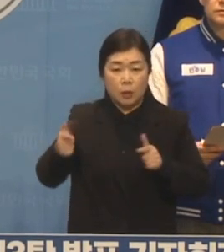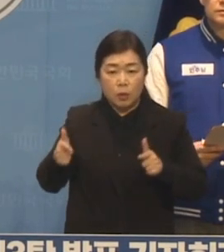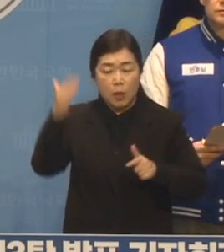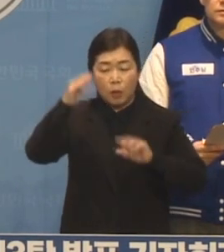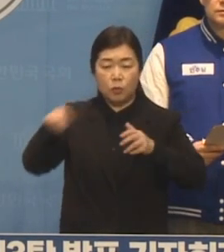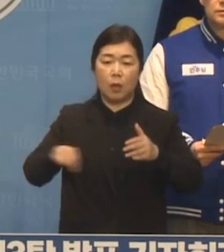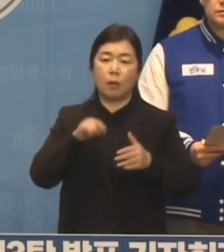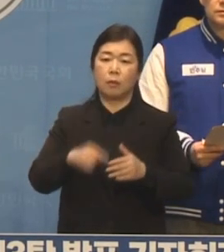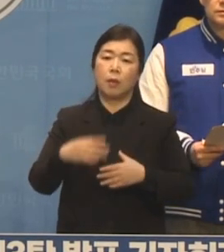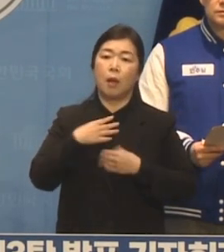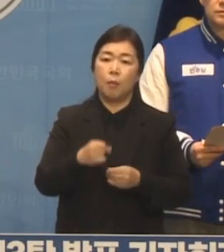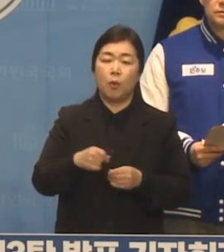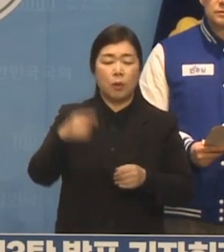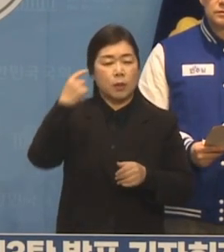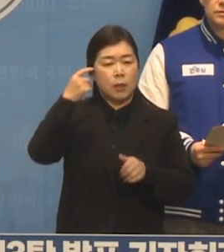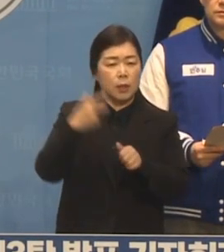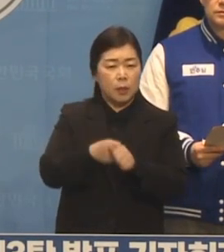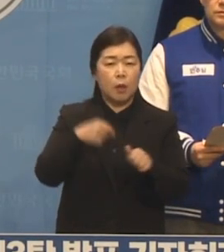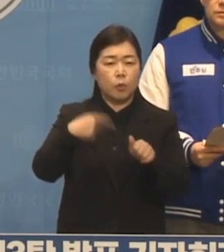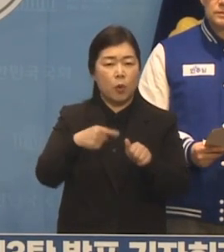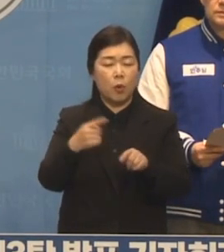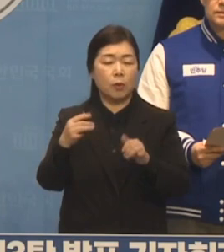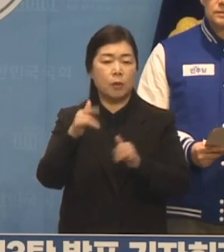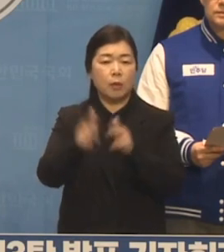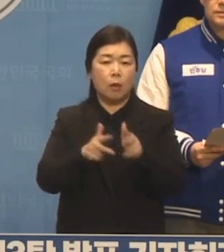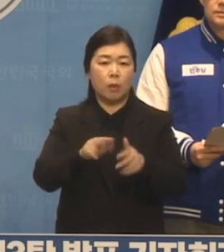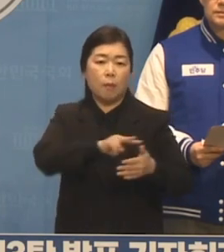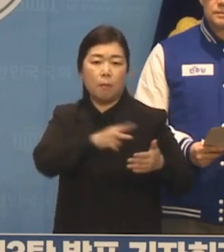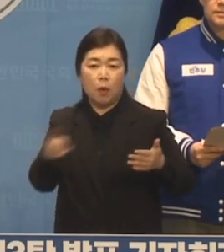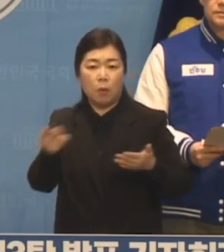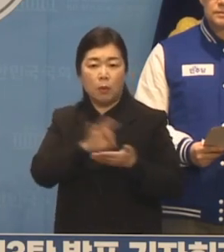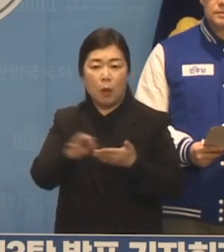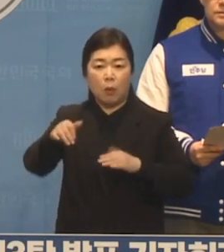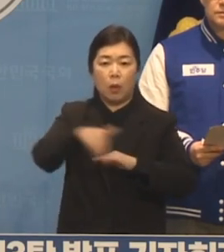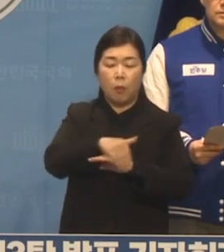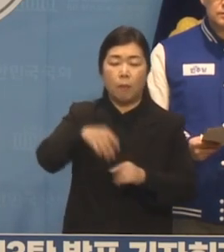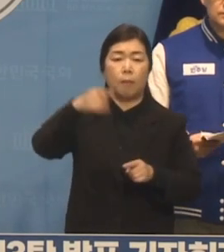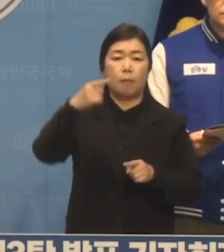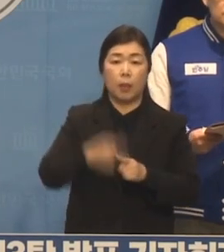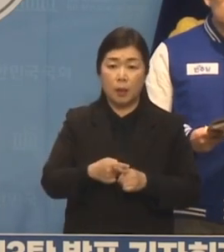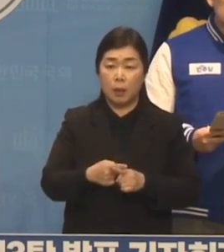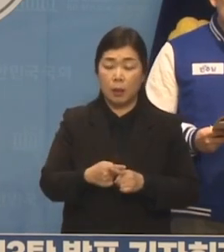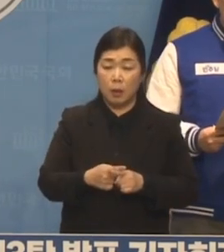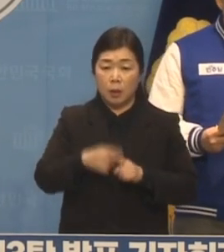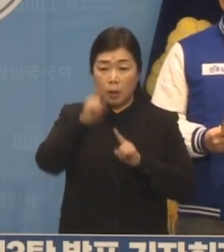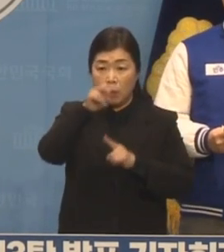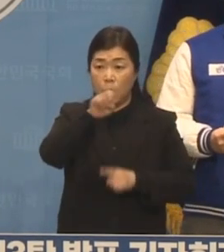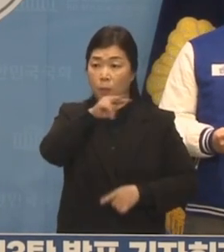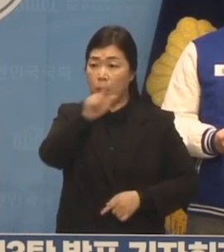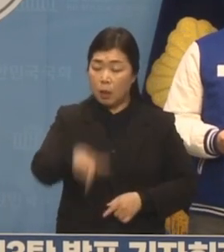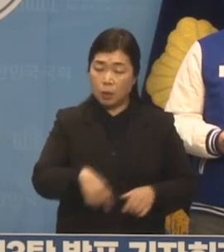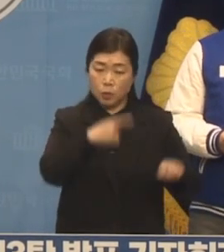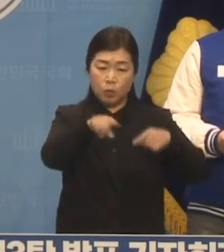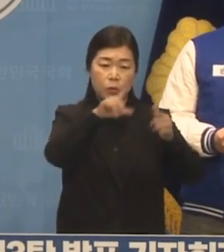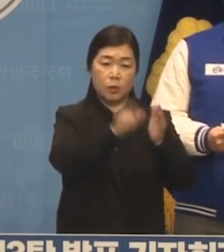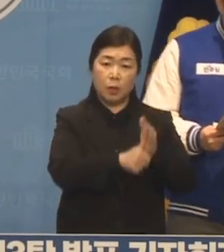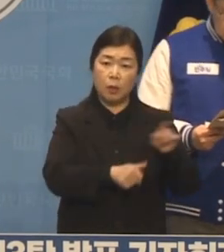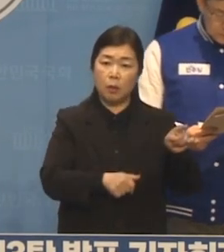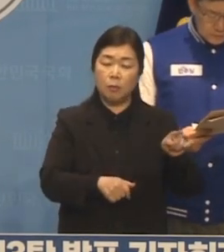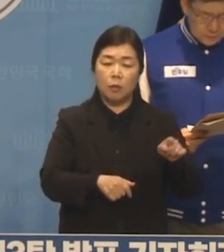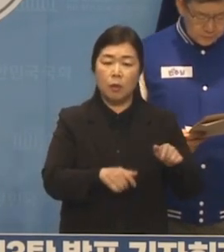국내 안보 및 이념 교육을 위한 사업비로 전용하려 하였다고 합니다. 이명박 정부 시절 당시